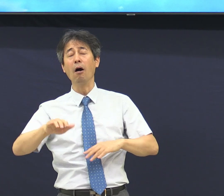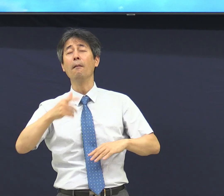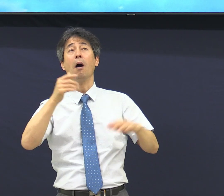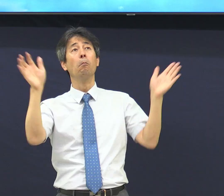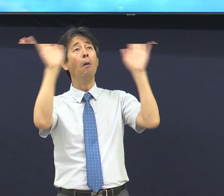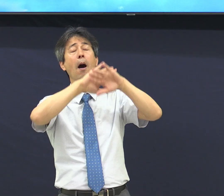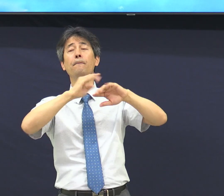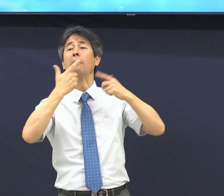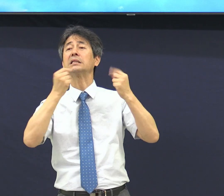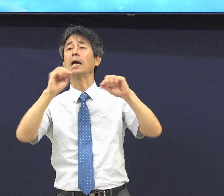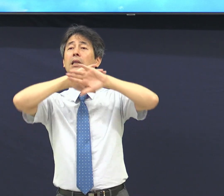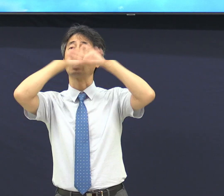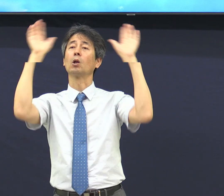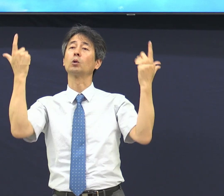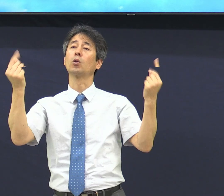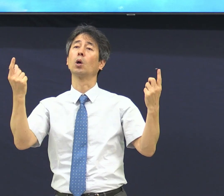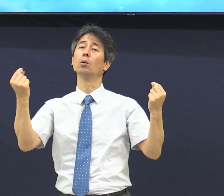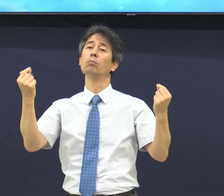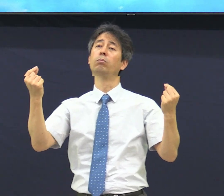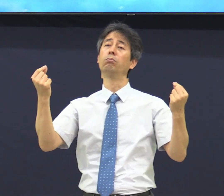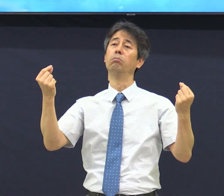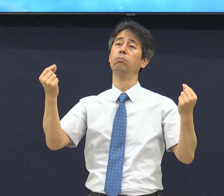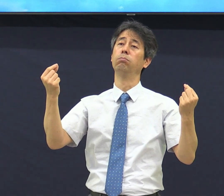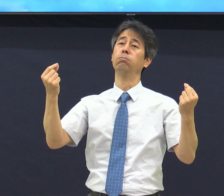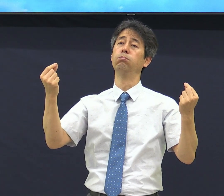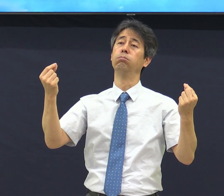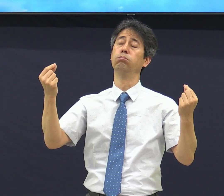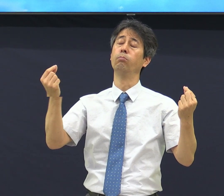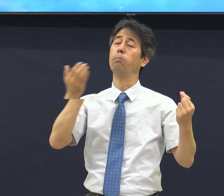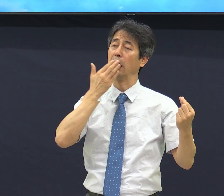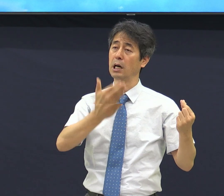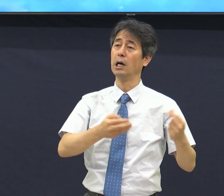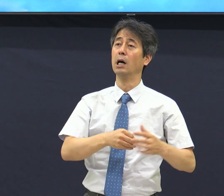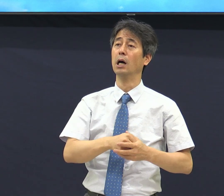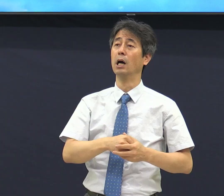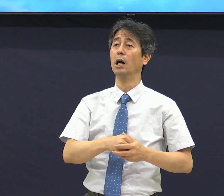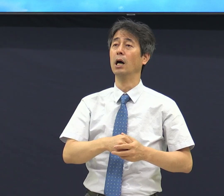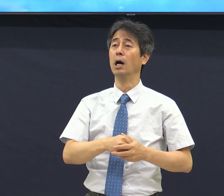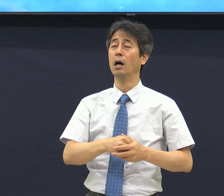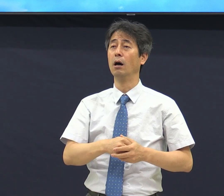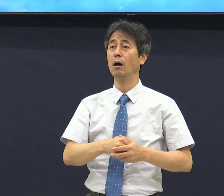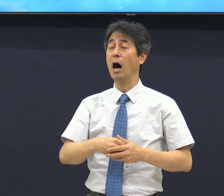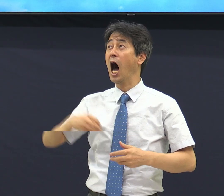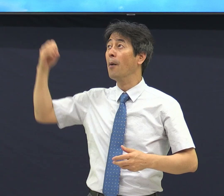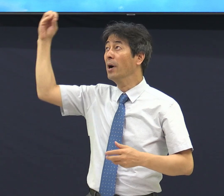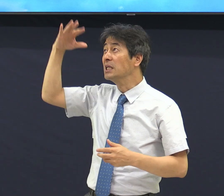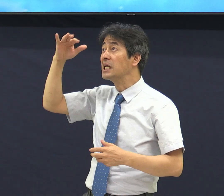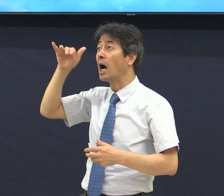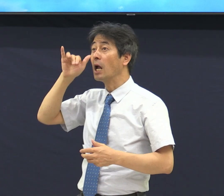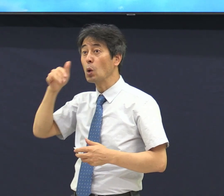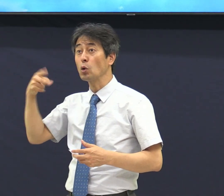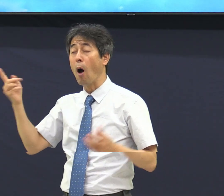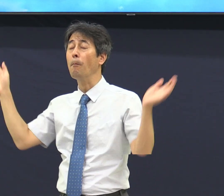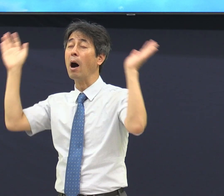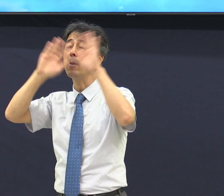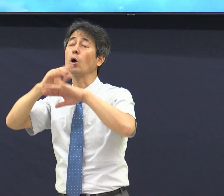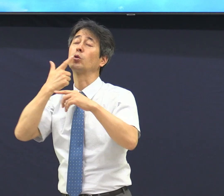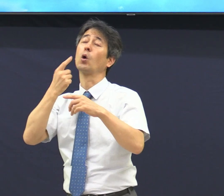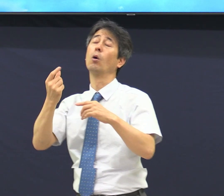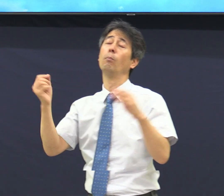밤이 두려워 보일 수 있습니다. 그러나 그 밤도 대낮처럼 환할 수 있다라는 것이죠. 빛이